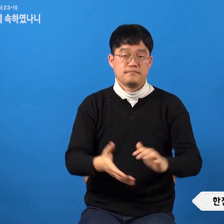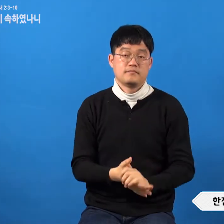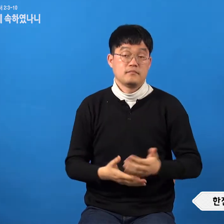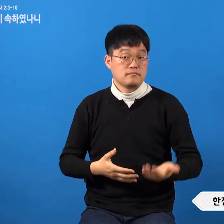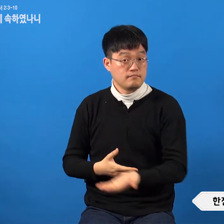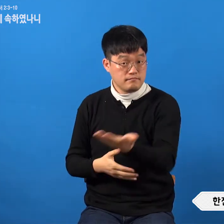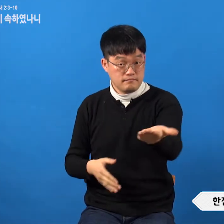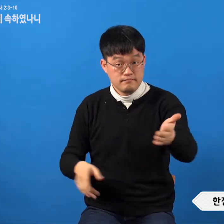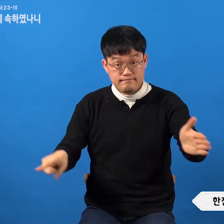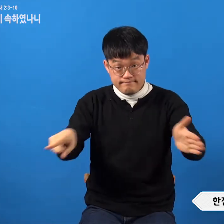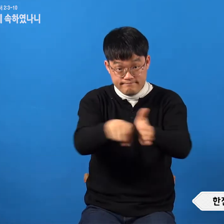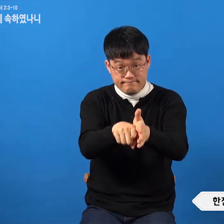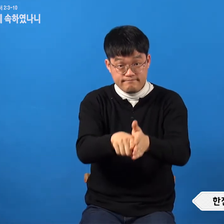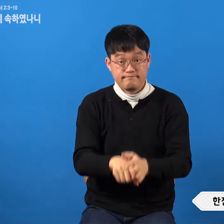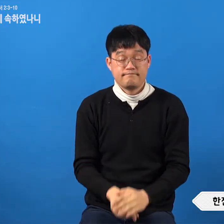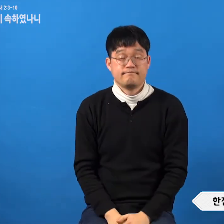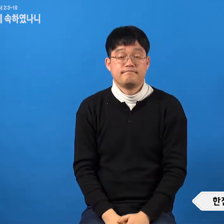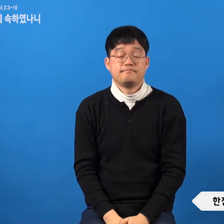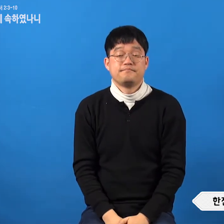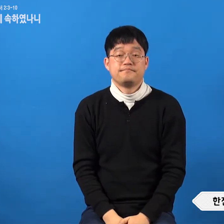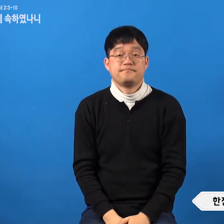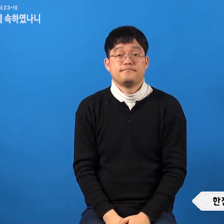여러분 믿으십니까?